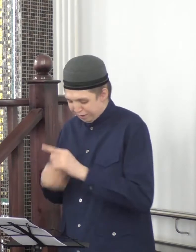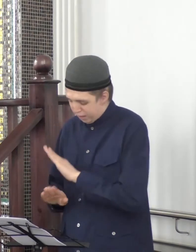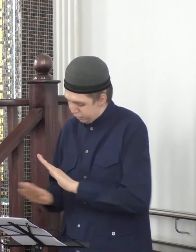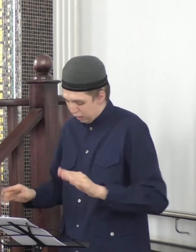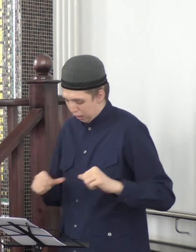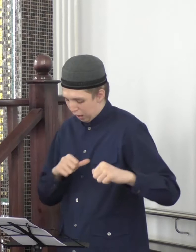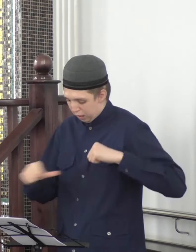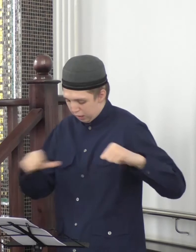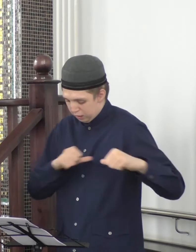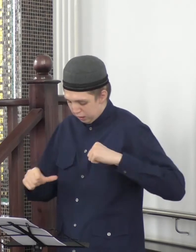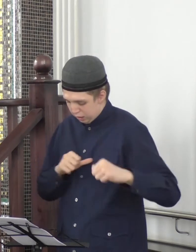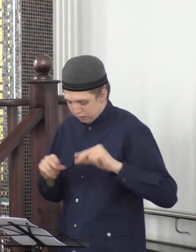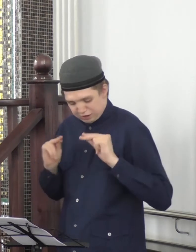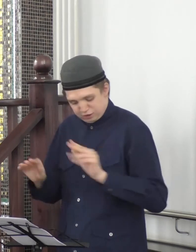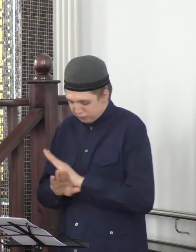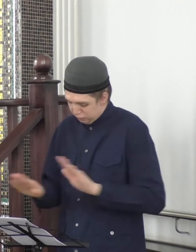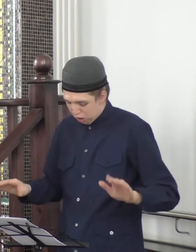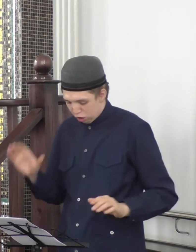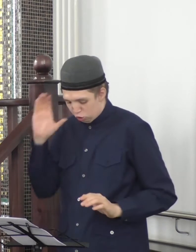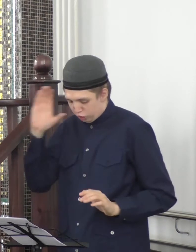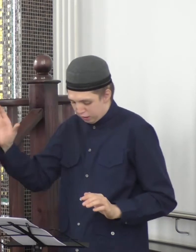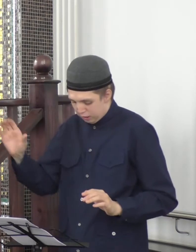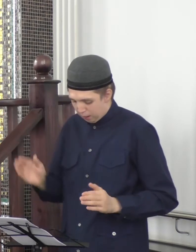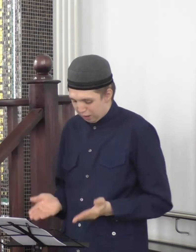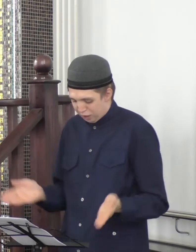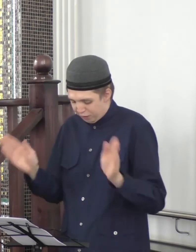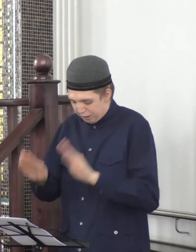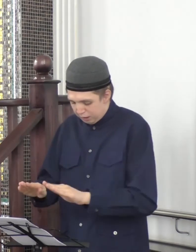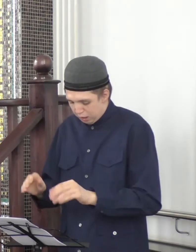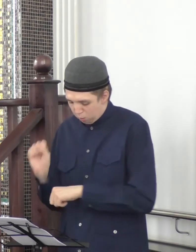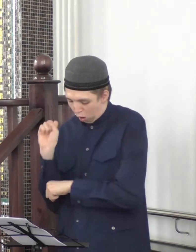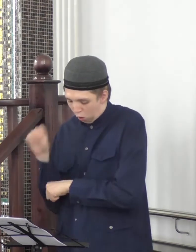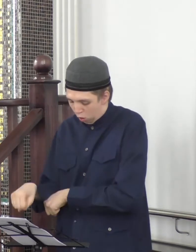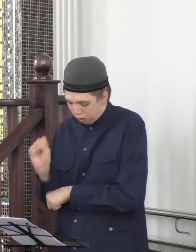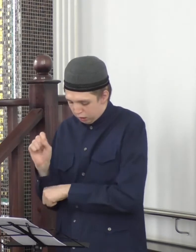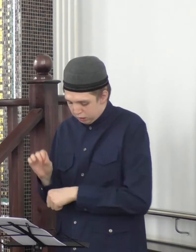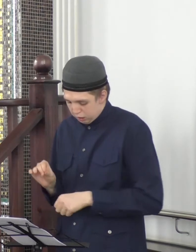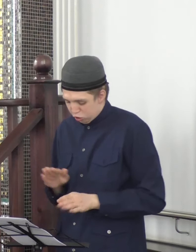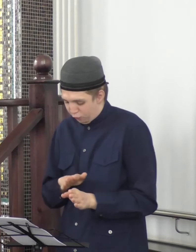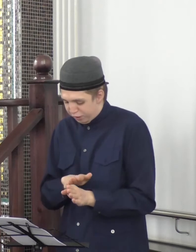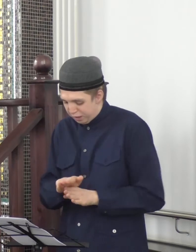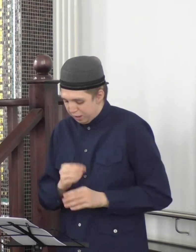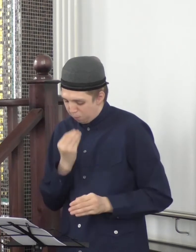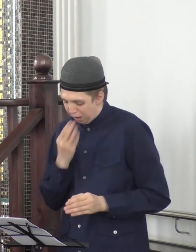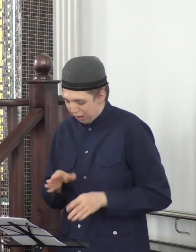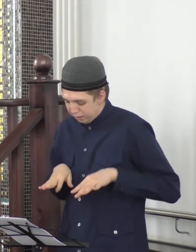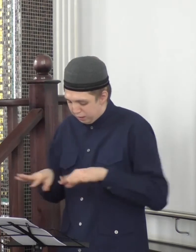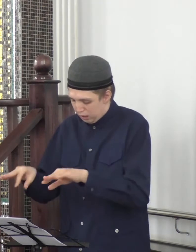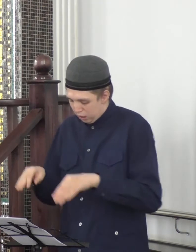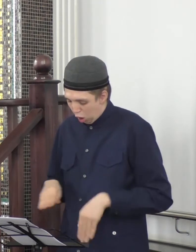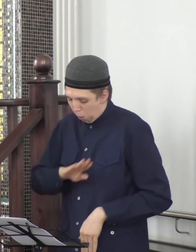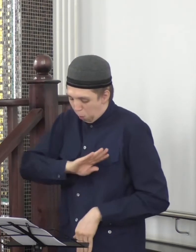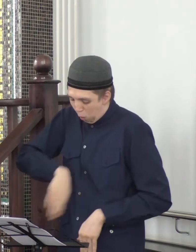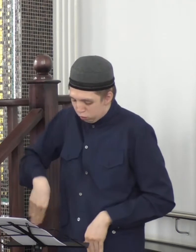Субханаһу ва Тагала да әйтә: "Ураза сезне сезгә нәрсә өчен бирелгән бергәндән лагаллакум таттакун". Шәп, бәлки сезнең